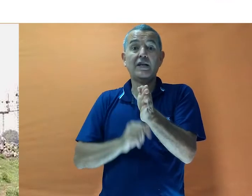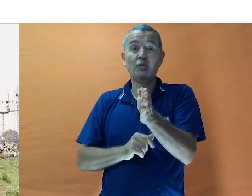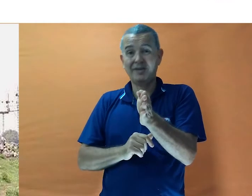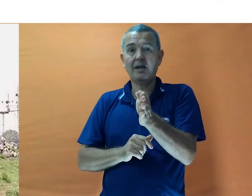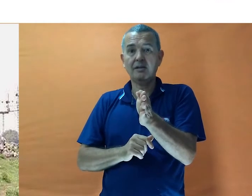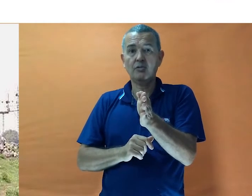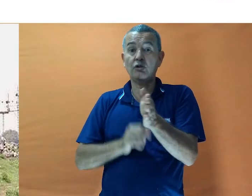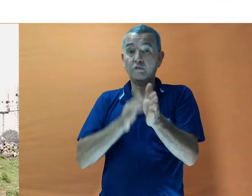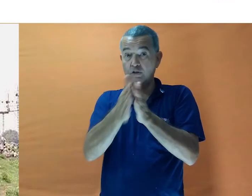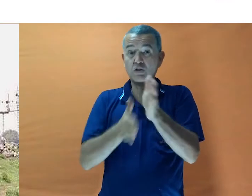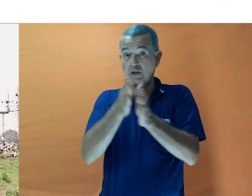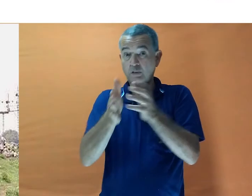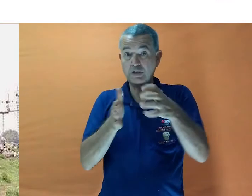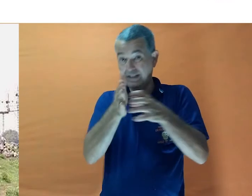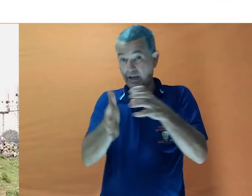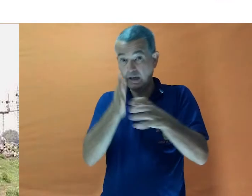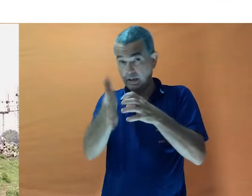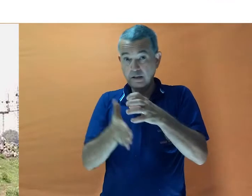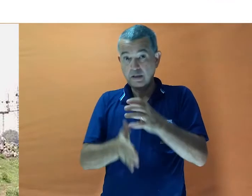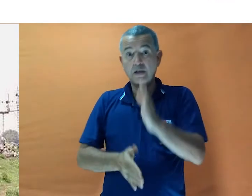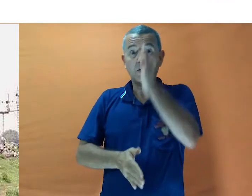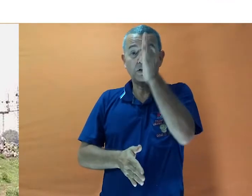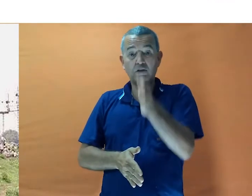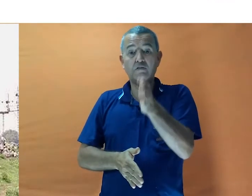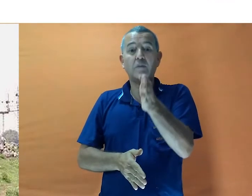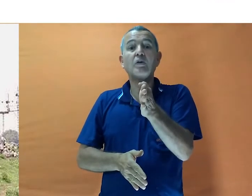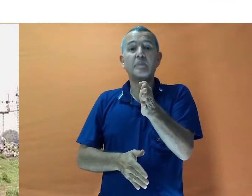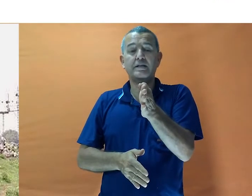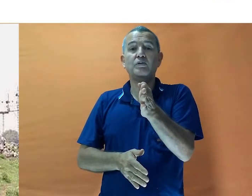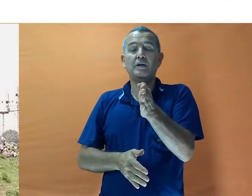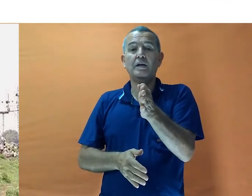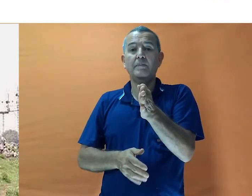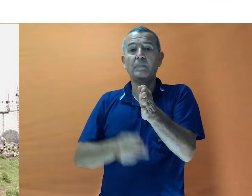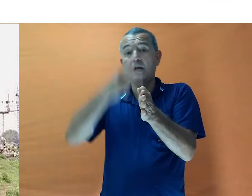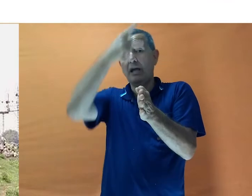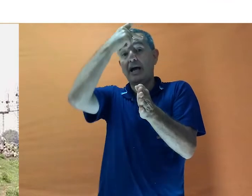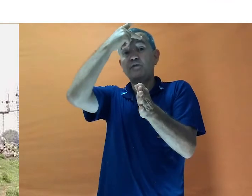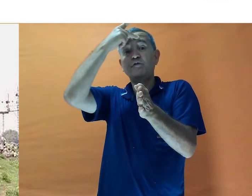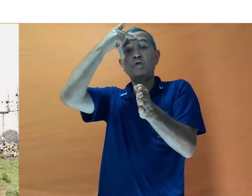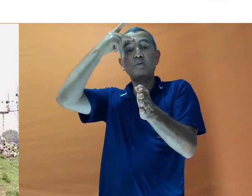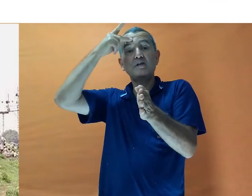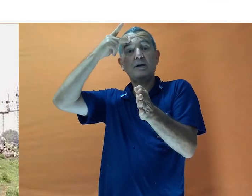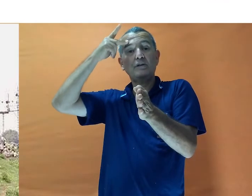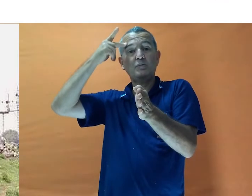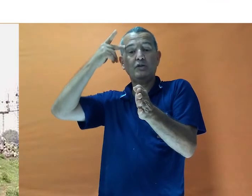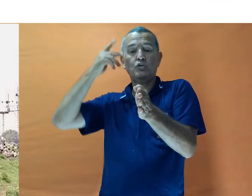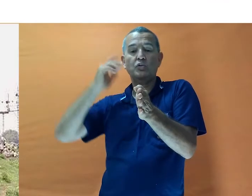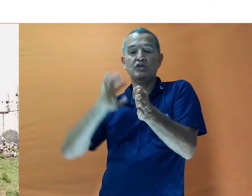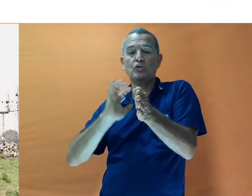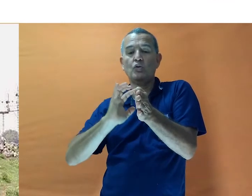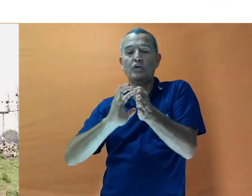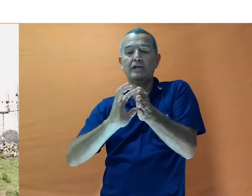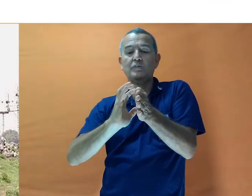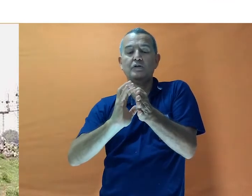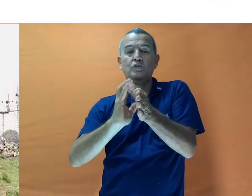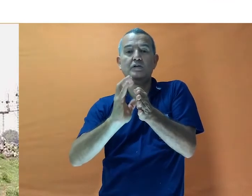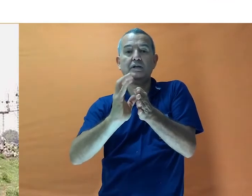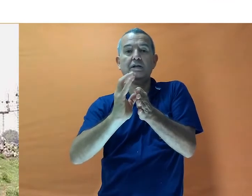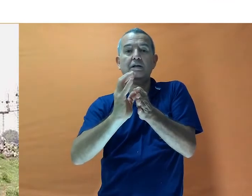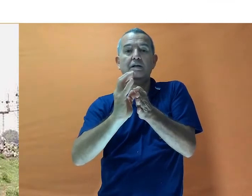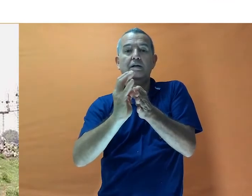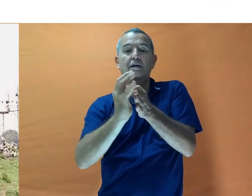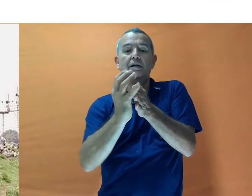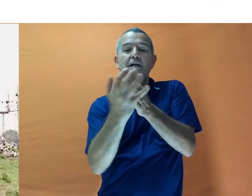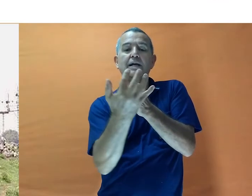que isso aqui é o trem. Quando eu fiz o sinal de trem, eu mantive a mão para dizer o trem. Aí eu fui para o sinal das pessoas e coloquei as pessoas